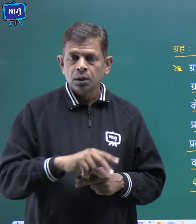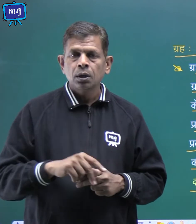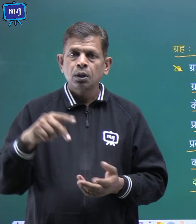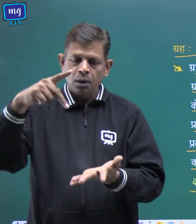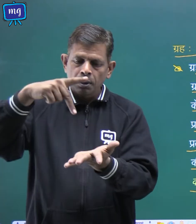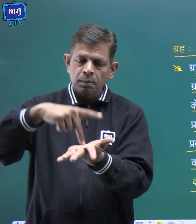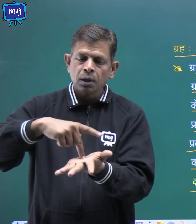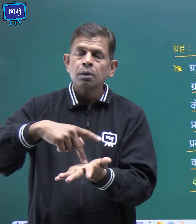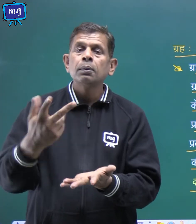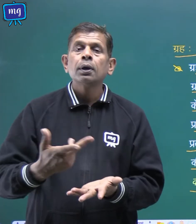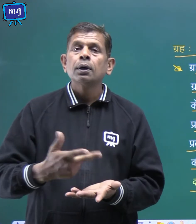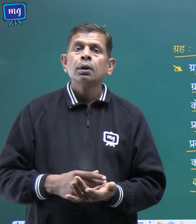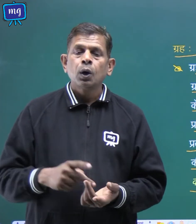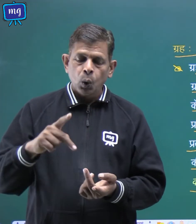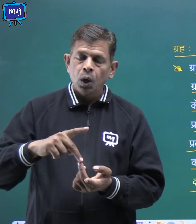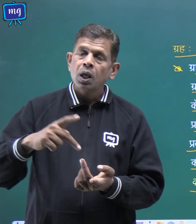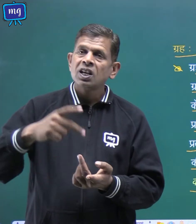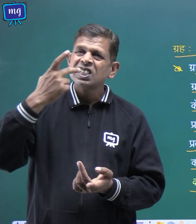सूर्य।